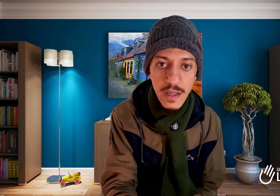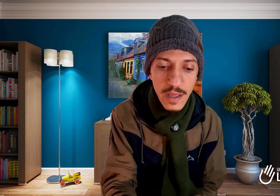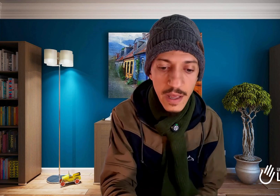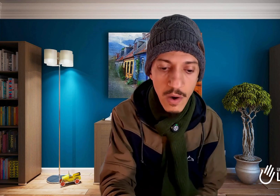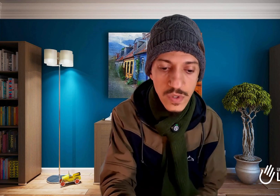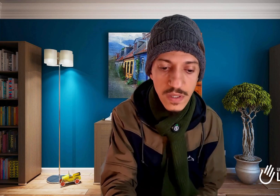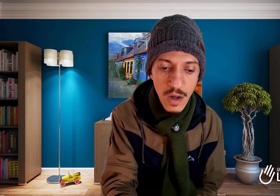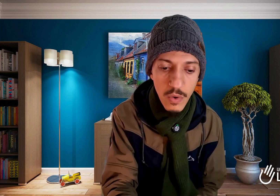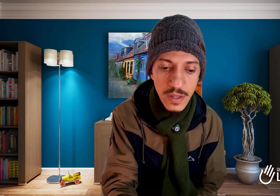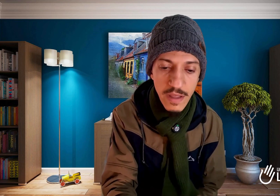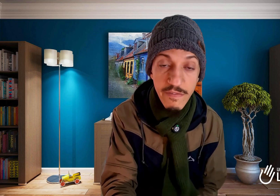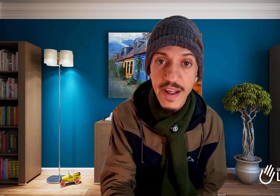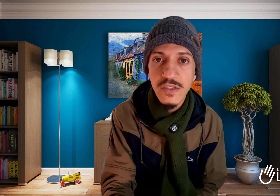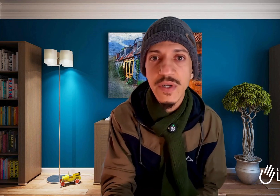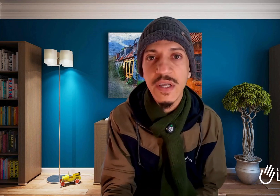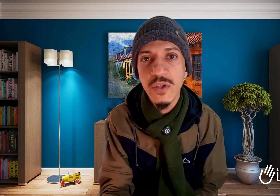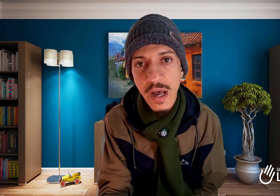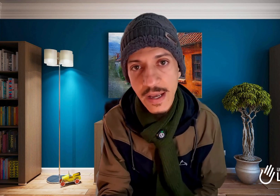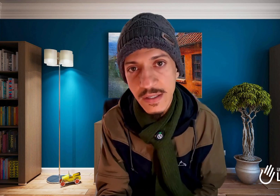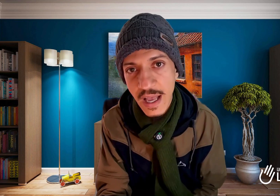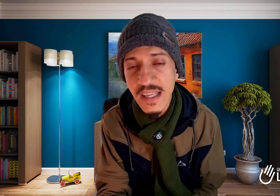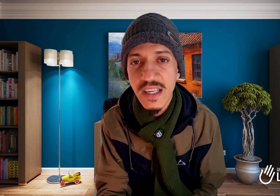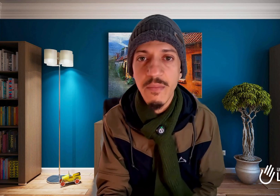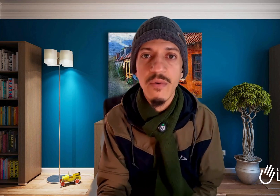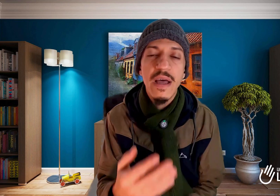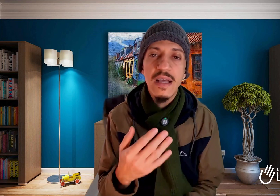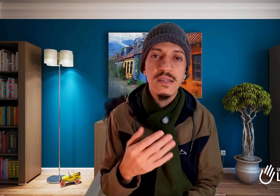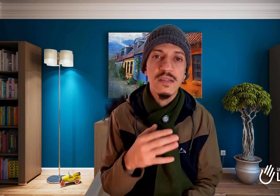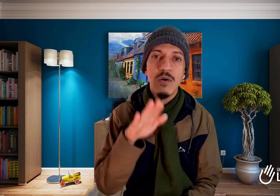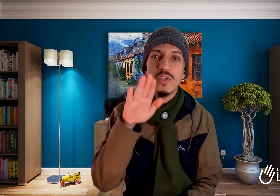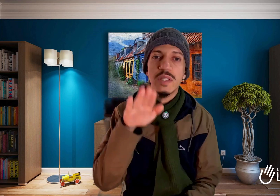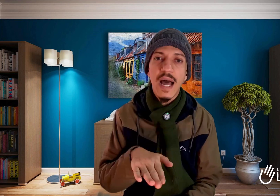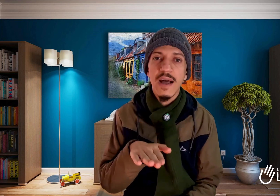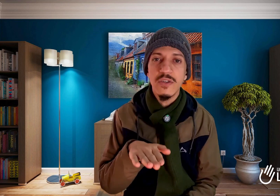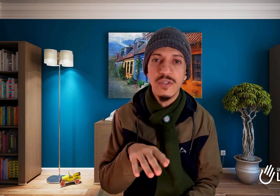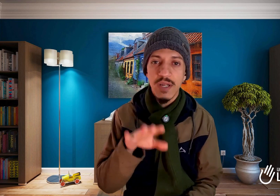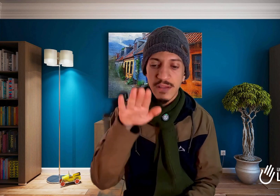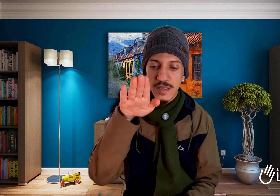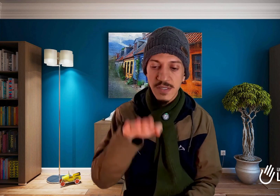é um sinal que tem variações regionais. Exemplo, esse sinal de tarde, né? Tem assim